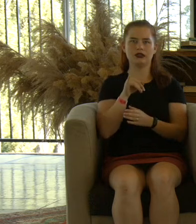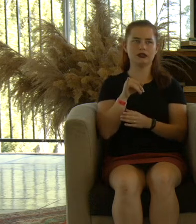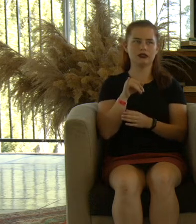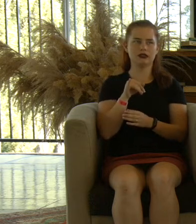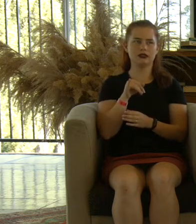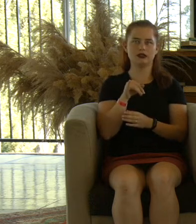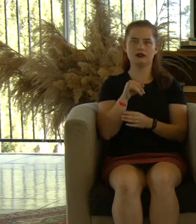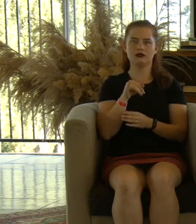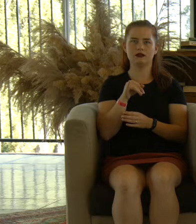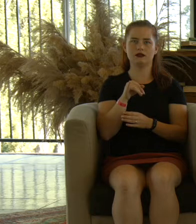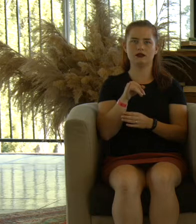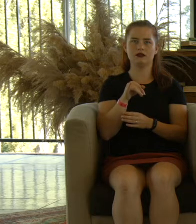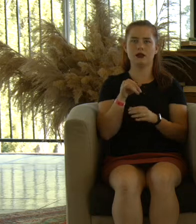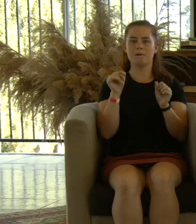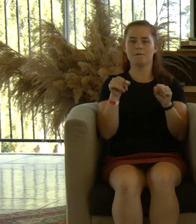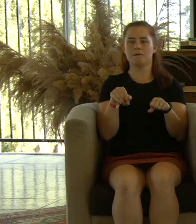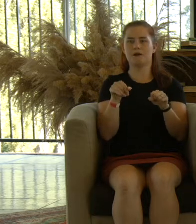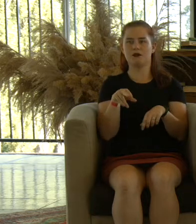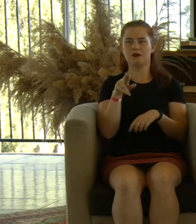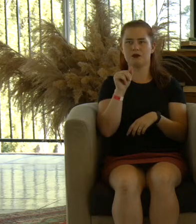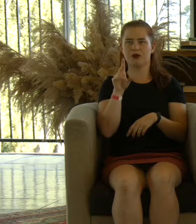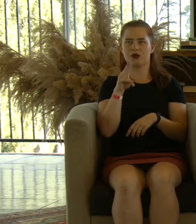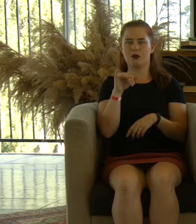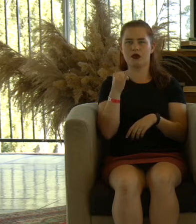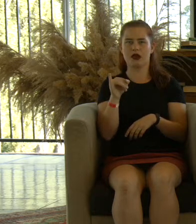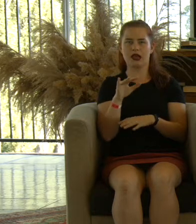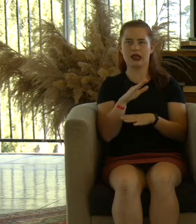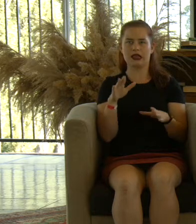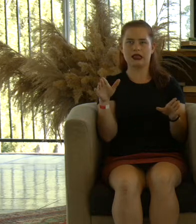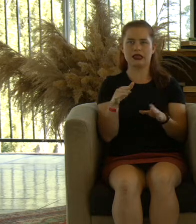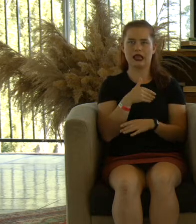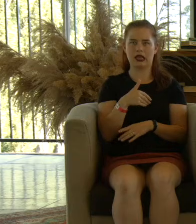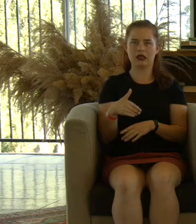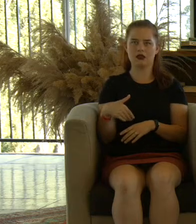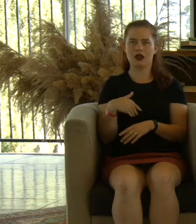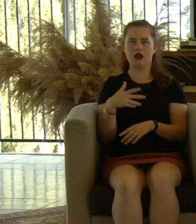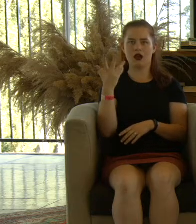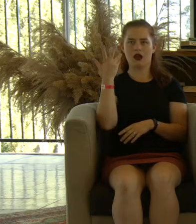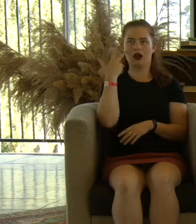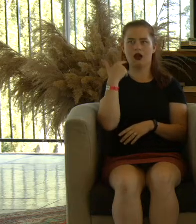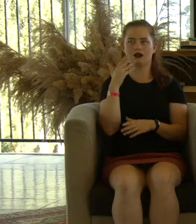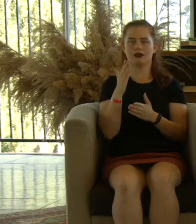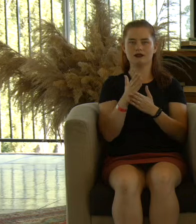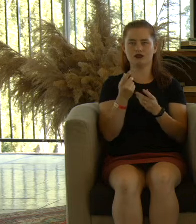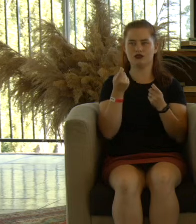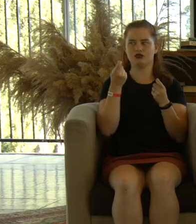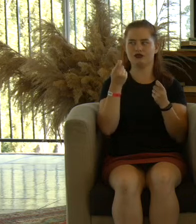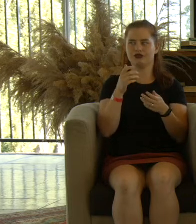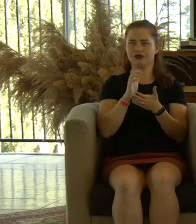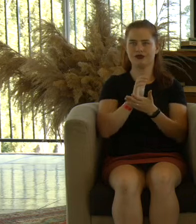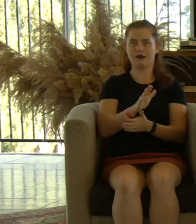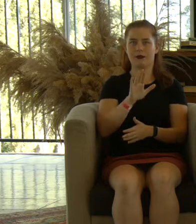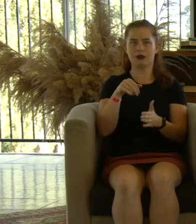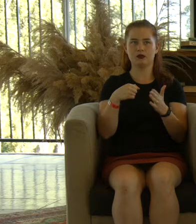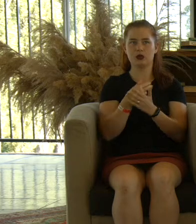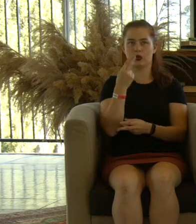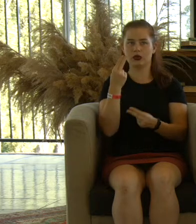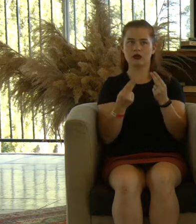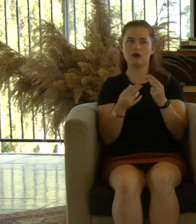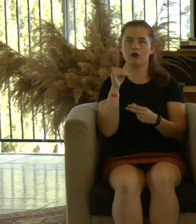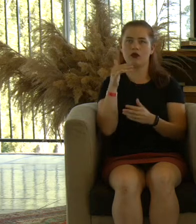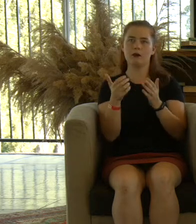кронин пробкой в основном, пивной пробкой. Не классическая винная пробка, что она вылетит, а кронин держит небольшое давление. И он дальше доигрывает, и у вас